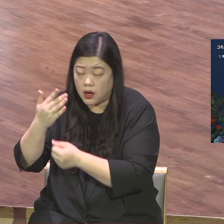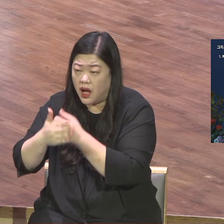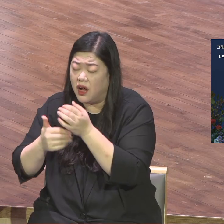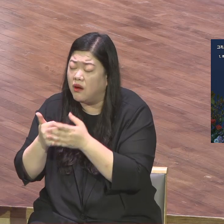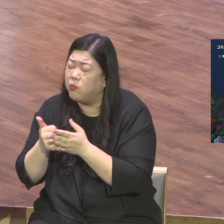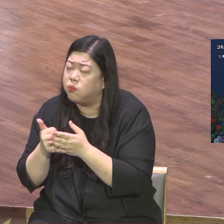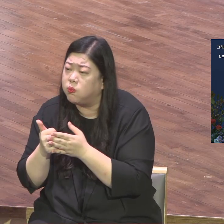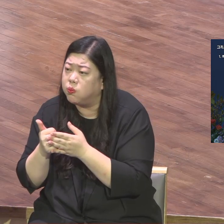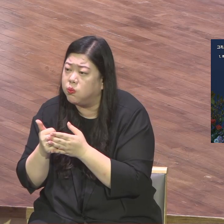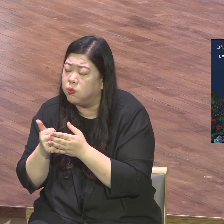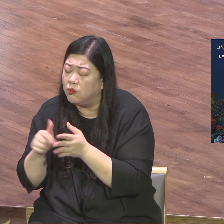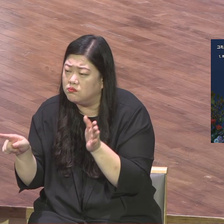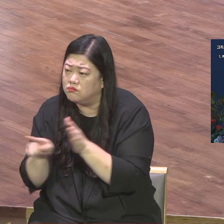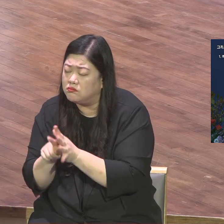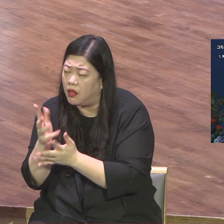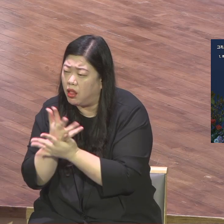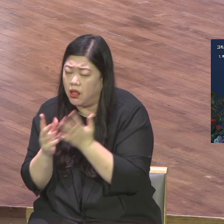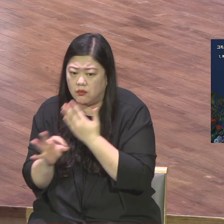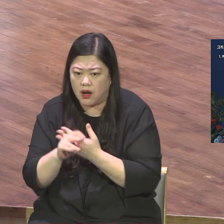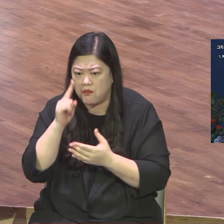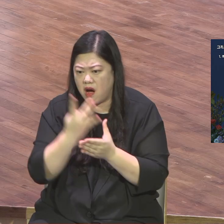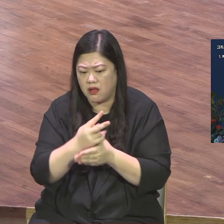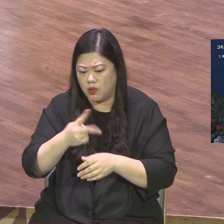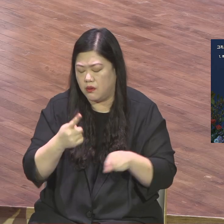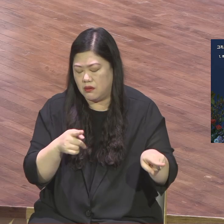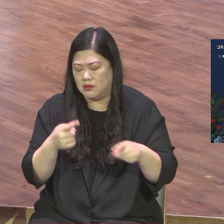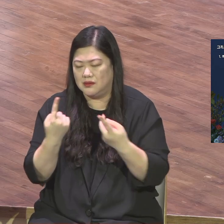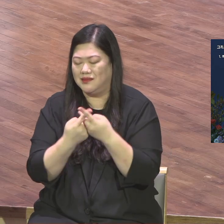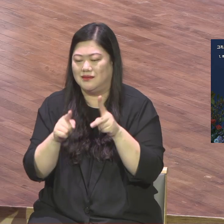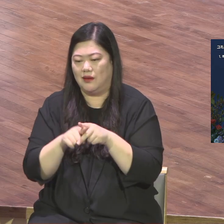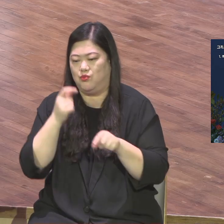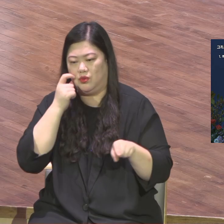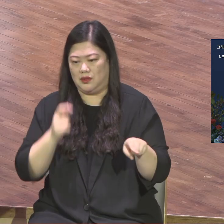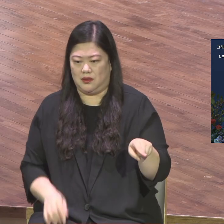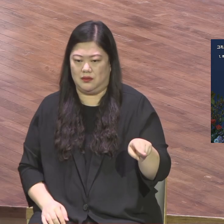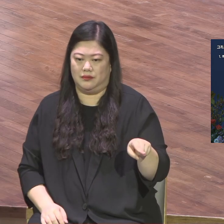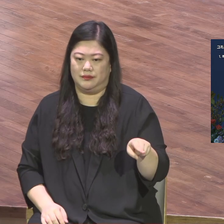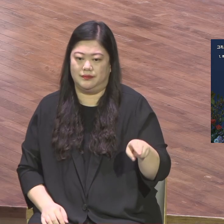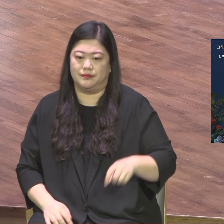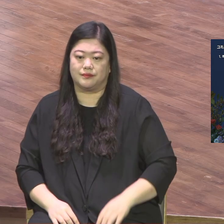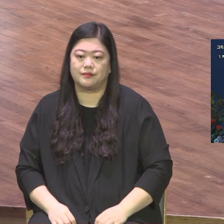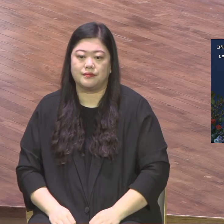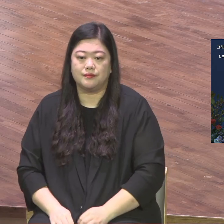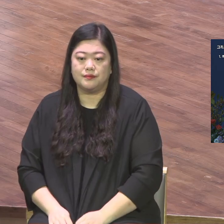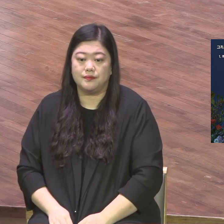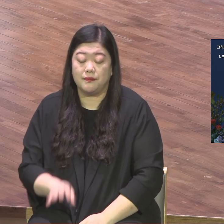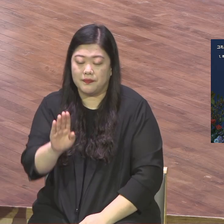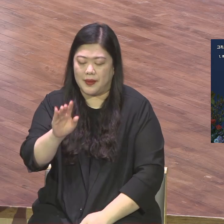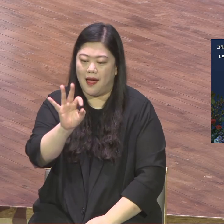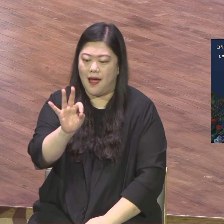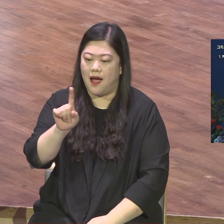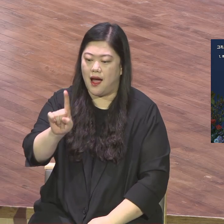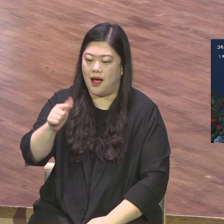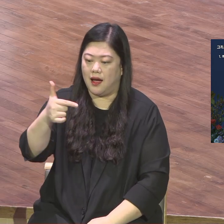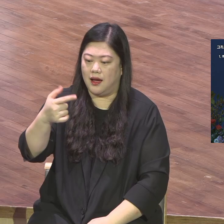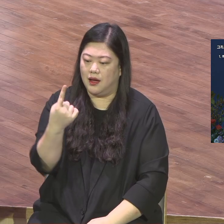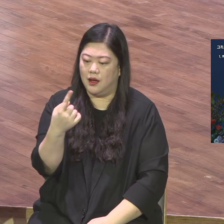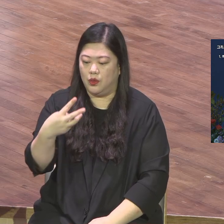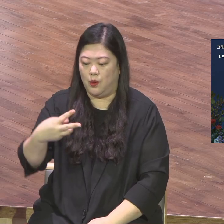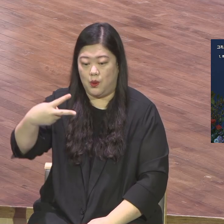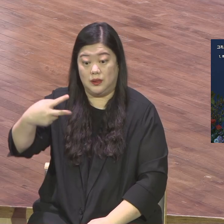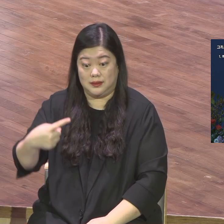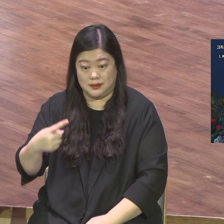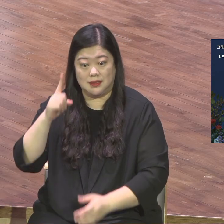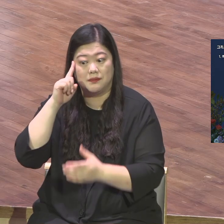탈북 신학교의 학장이자 신학학 교수인 클린턴 아놀드라는 박사는 이 비밀에 대해 이렇게 정리를 했습니다. 사도